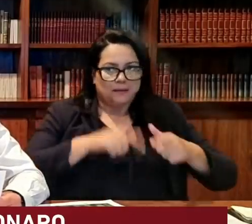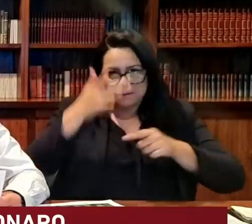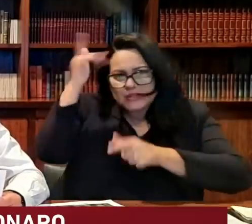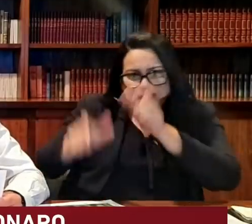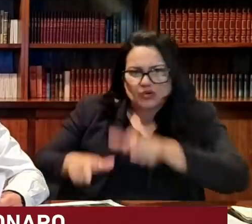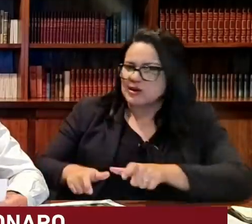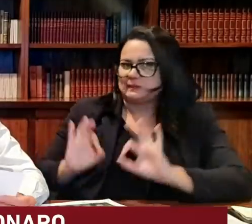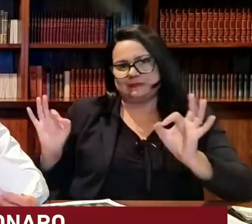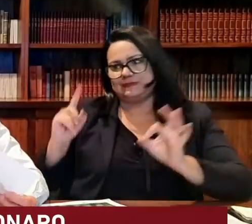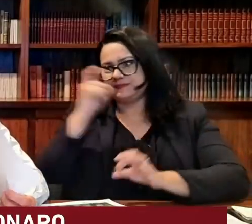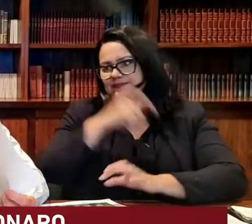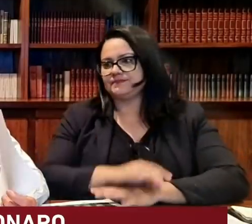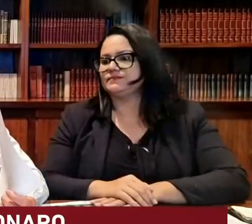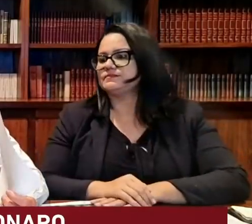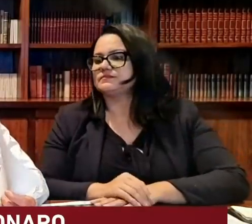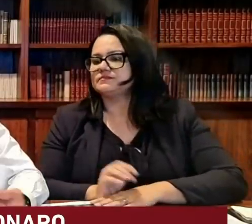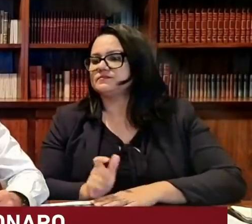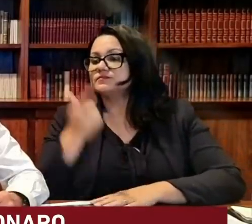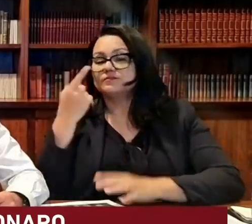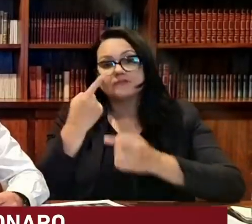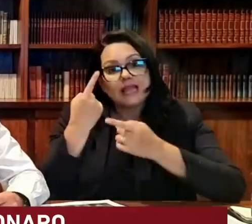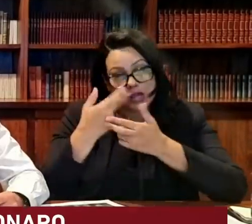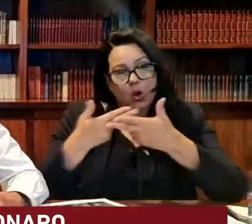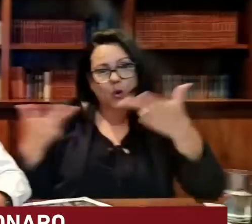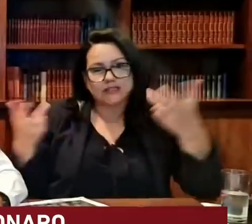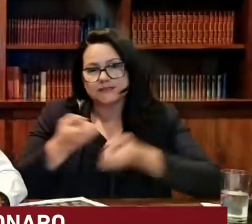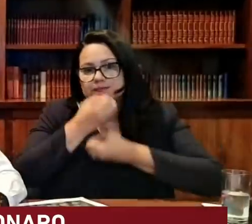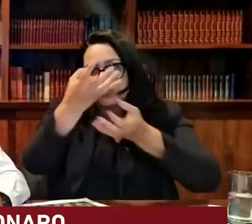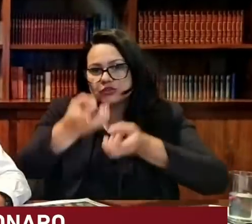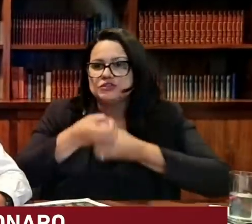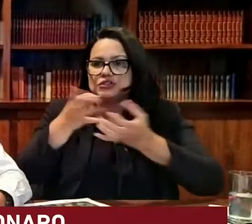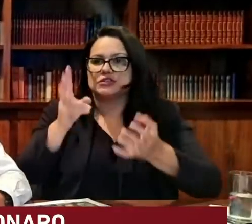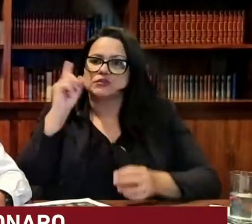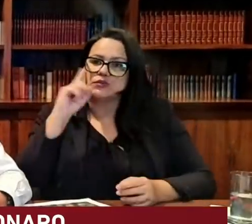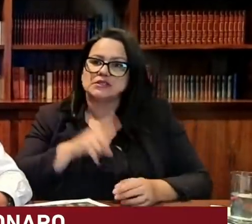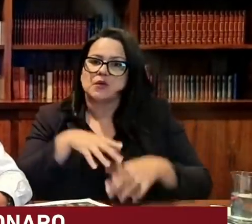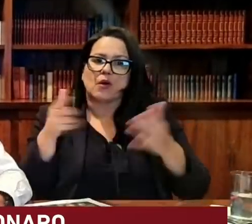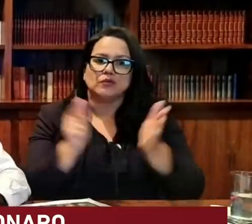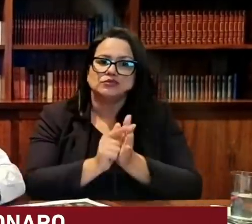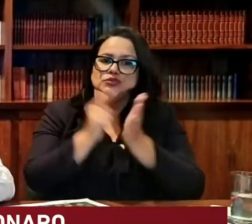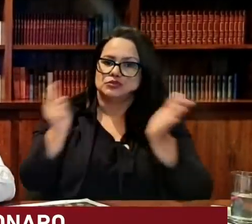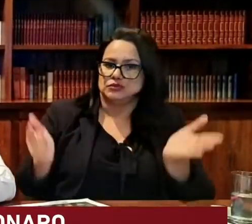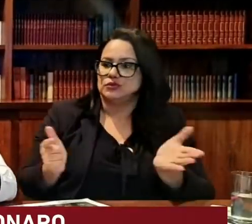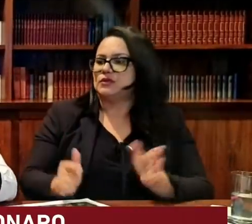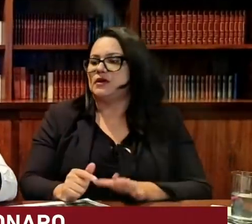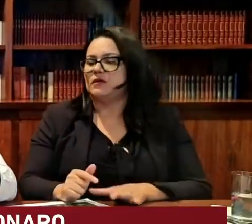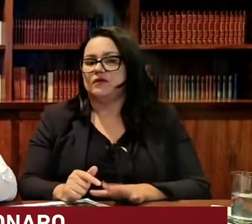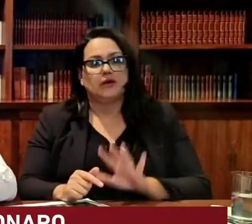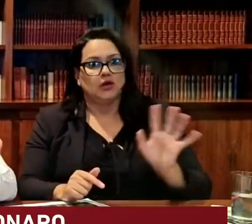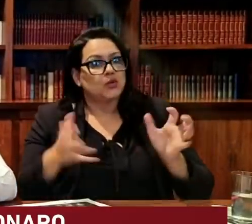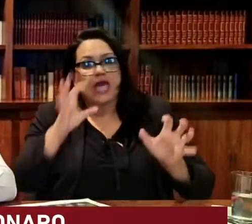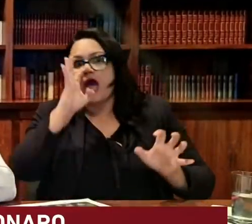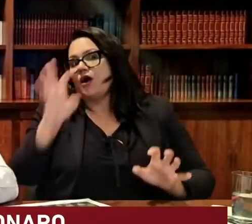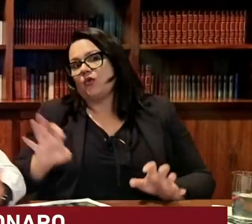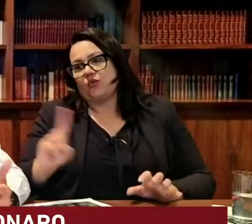para trás. Vamos lá. Uma coisa, notícia sobre economia também. Eu vejo a imprensa aqui, eu não sei qual jornal que é esse aqui. Eu não quero cometer nenhuma injustiça,